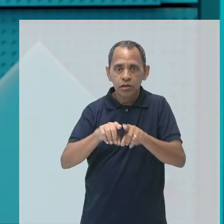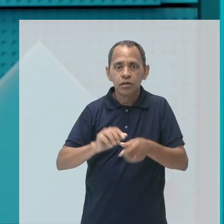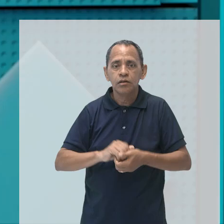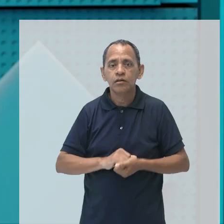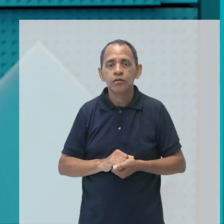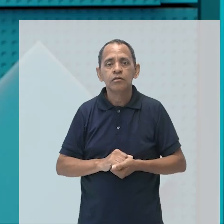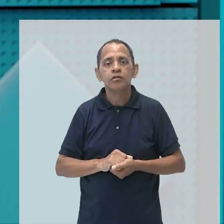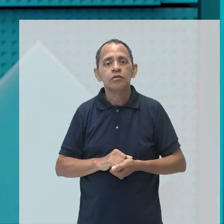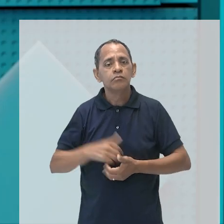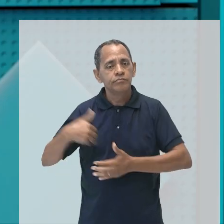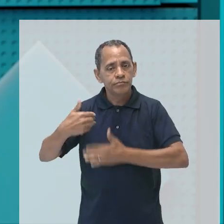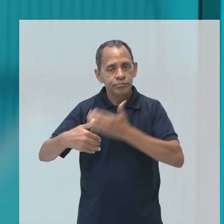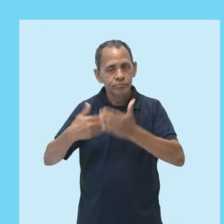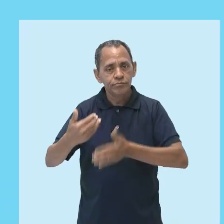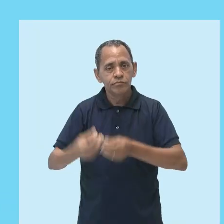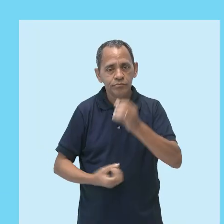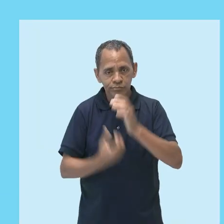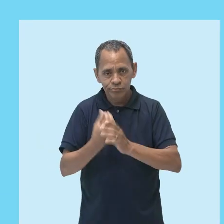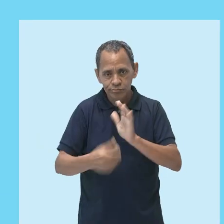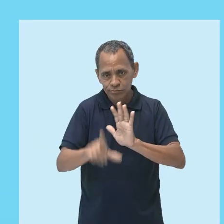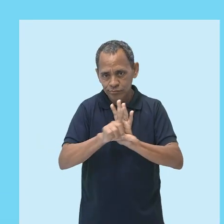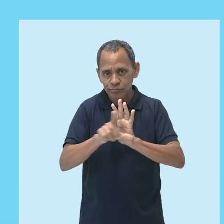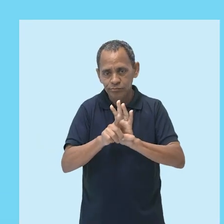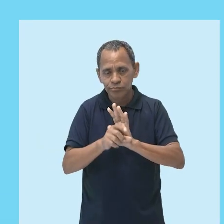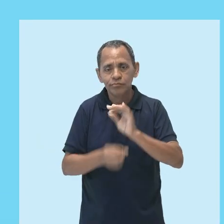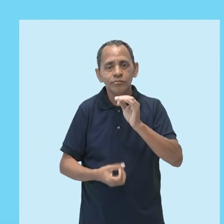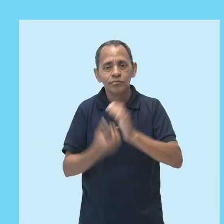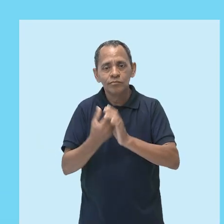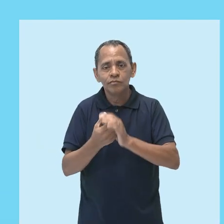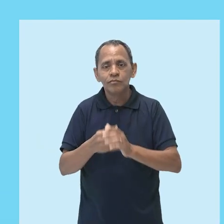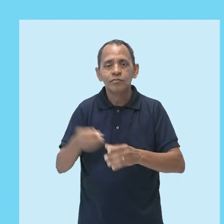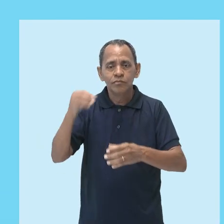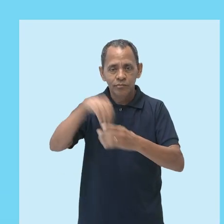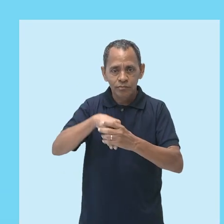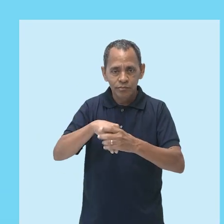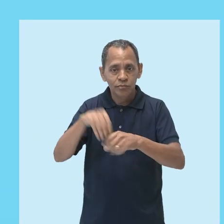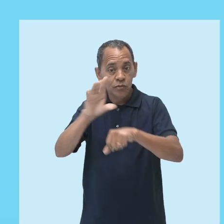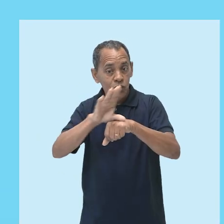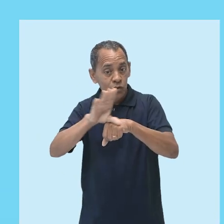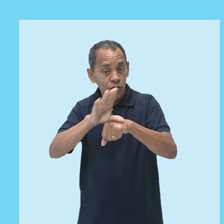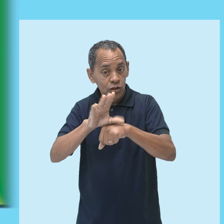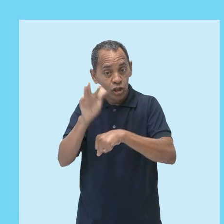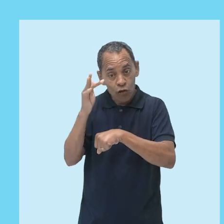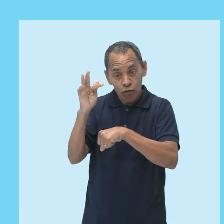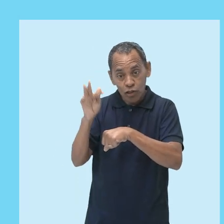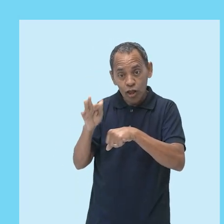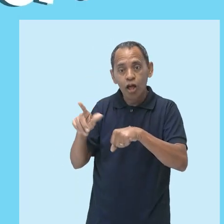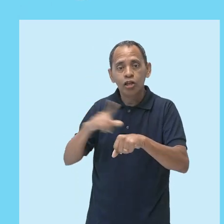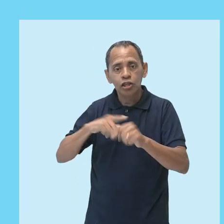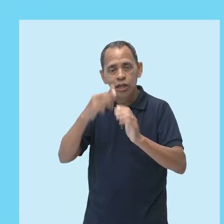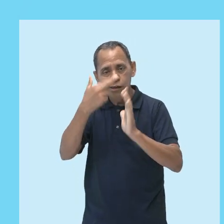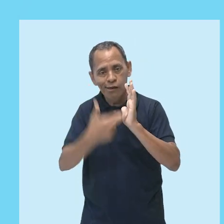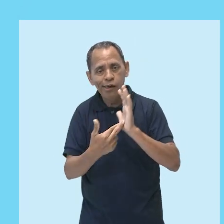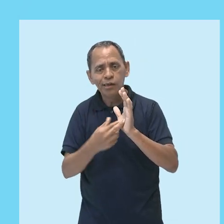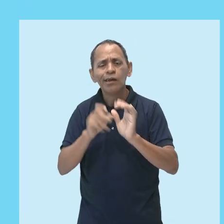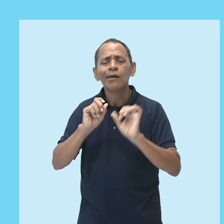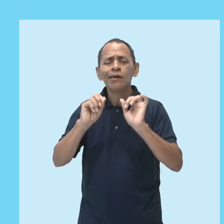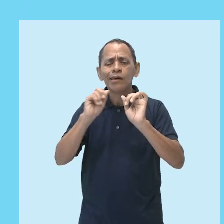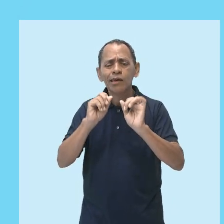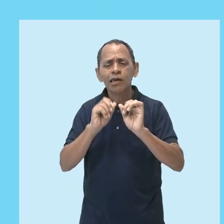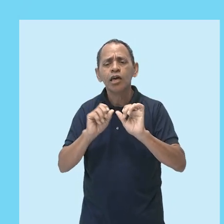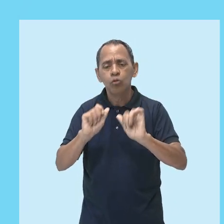lei, ele está estabelecido na Constituição Federal. Lá na Constituição Federal tem as regras de quem pode propor, qual